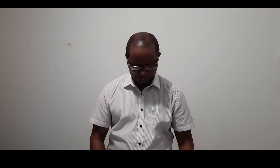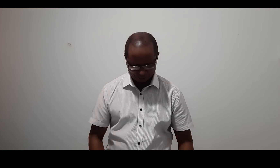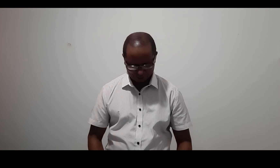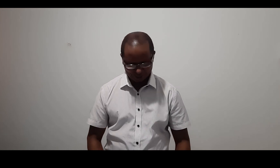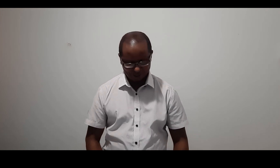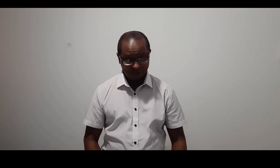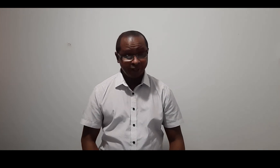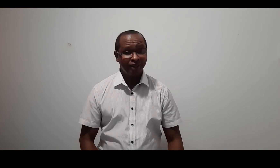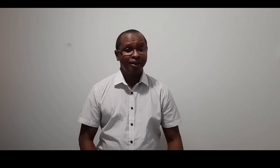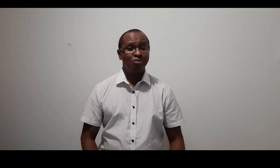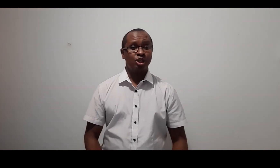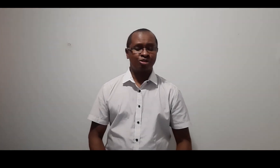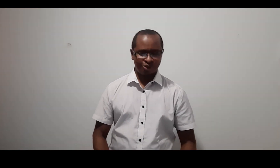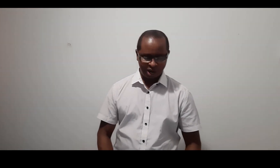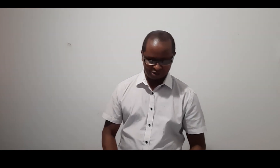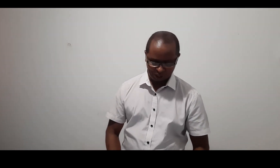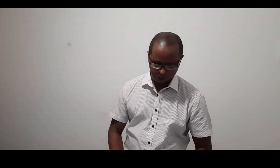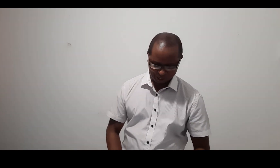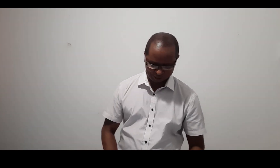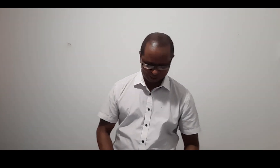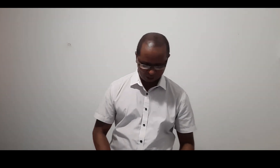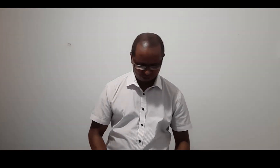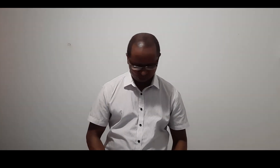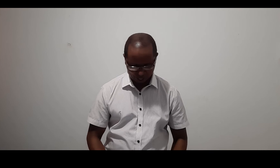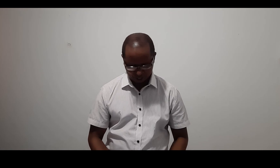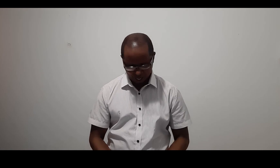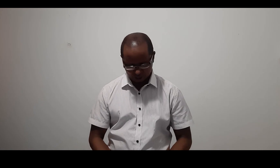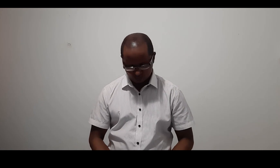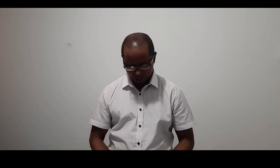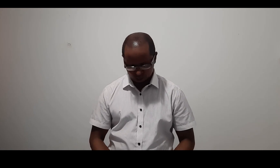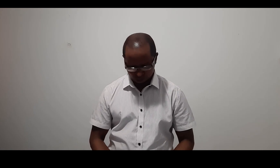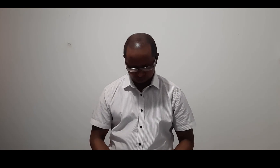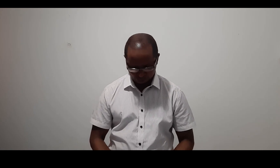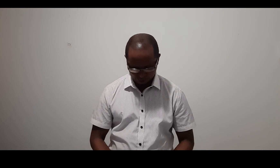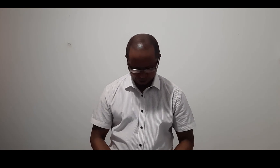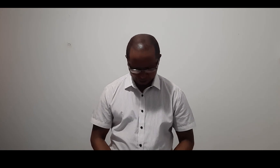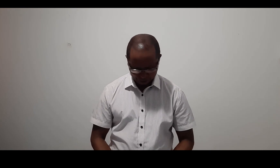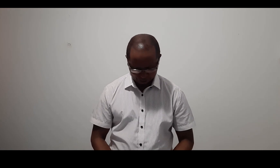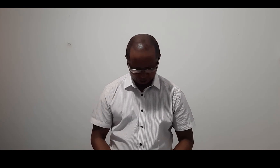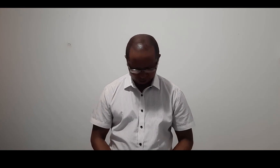ary misy finoana velona ao anatin'izany fo zany, araka ny Romana toko fahafolo ny andininy